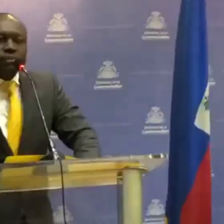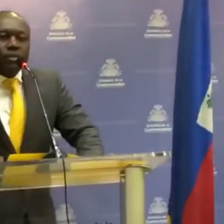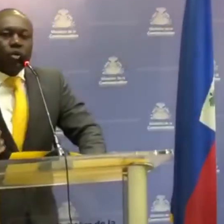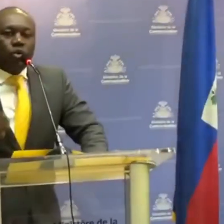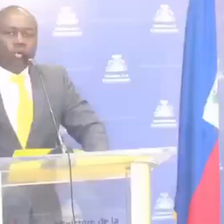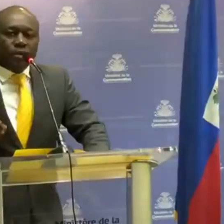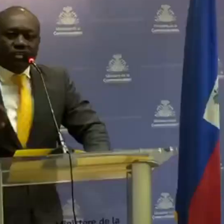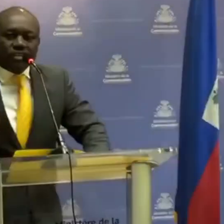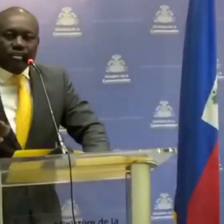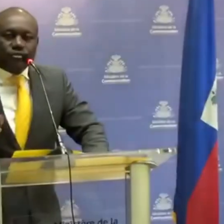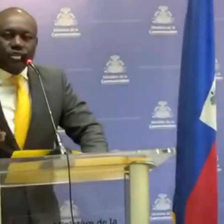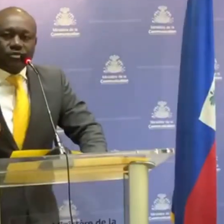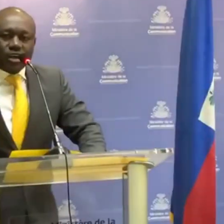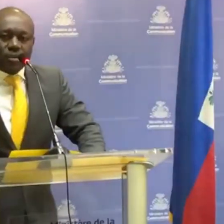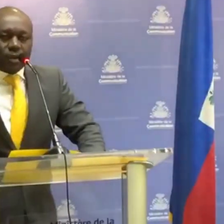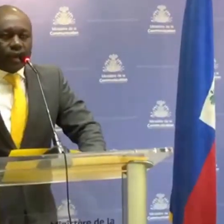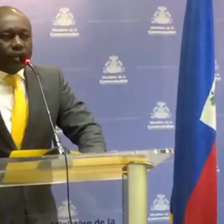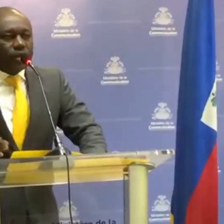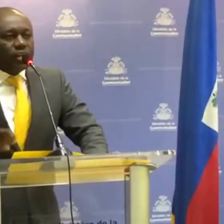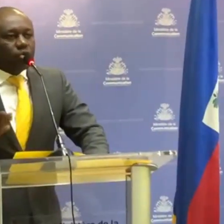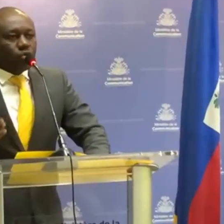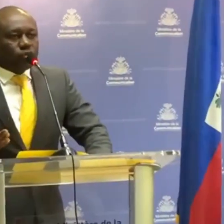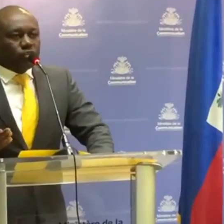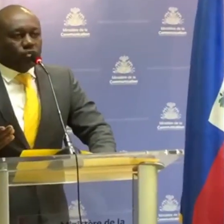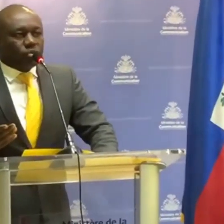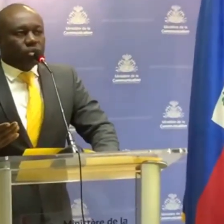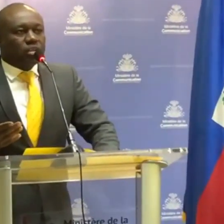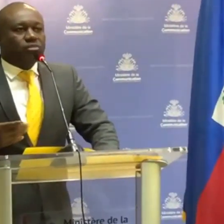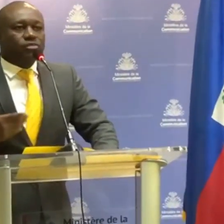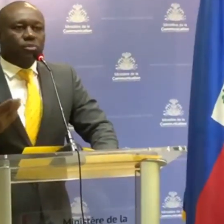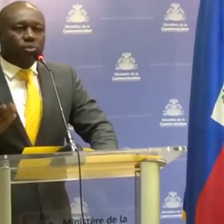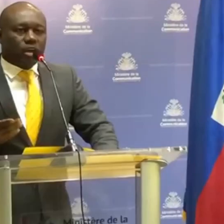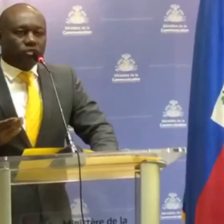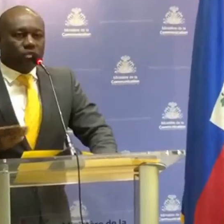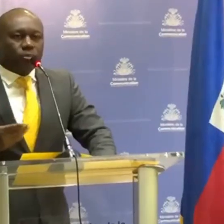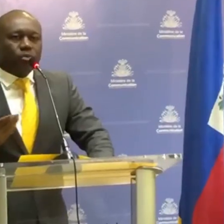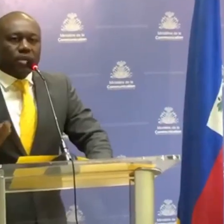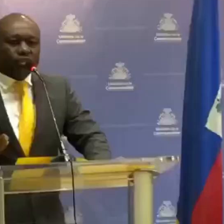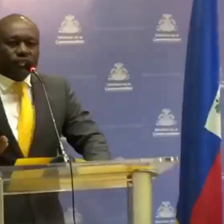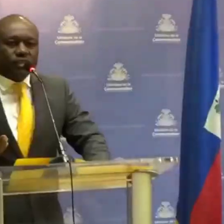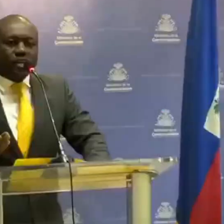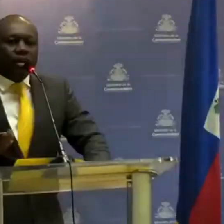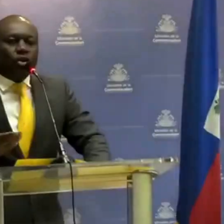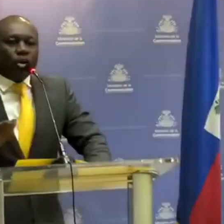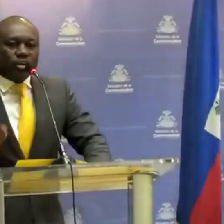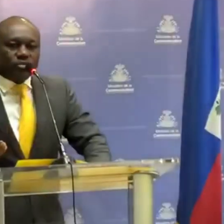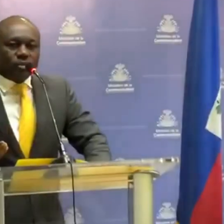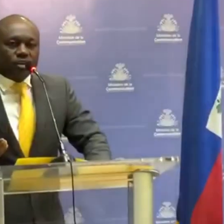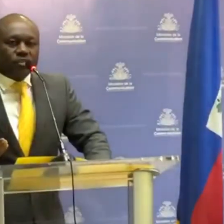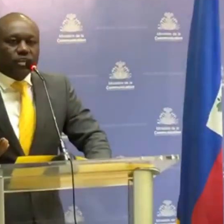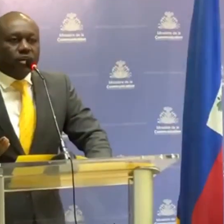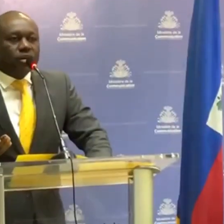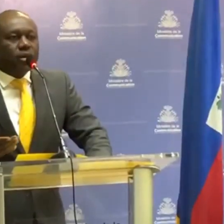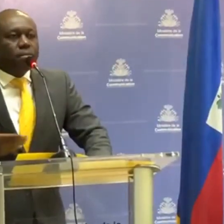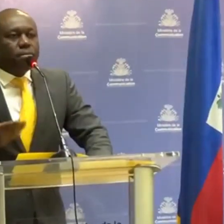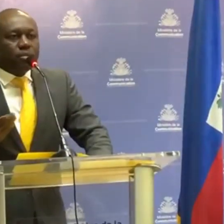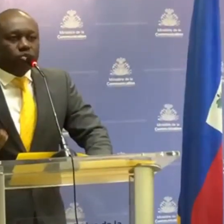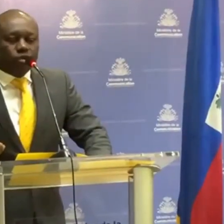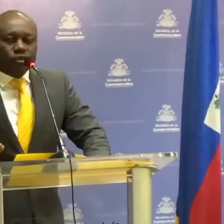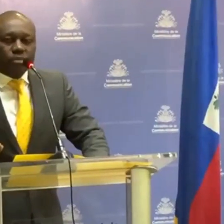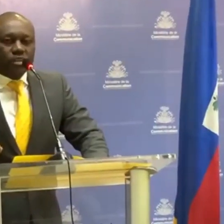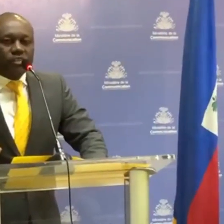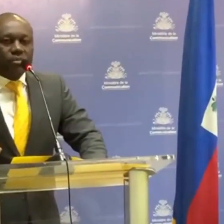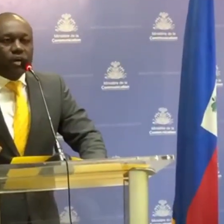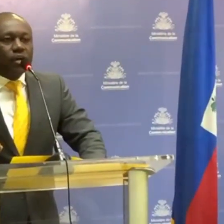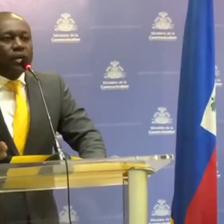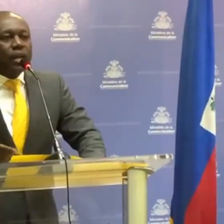permettre. L'on président fin fait campagne, li gon vision, li fait population en promesse, le rive président, même jour le